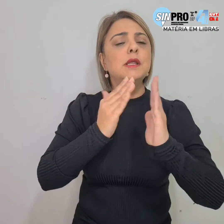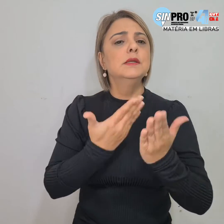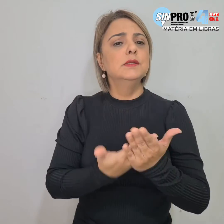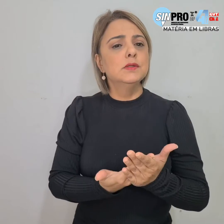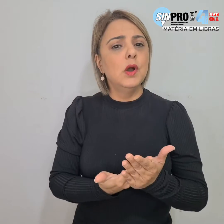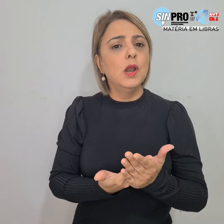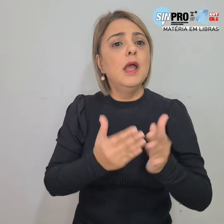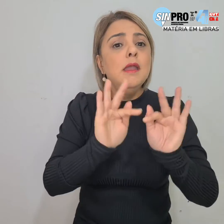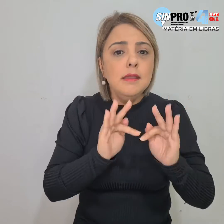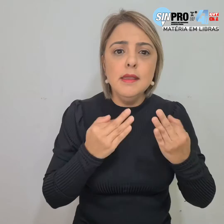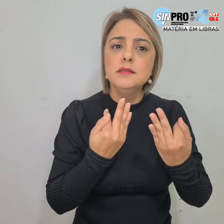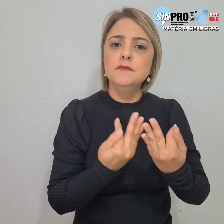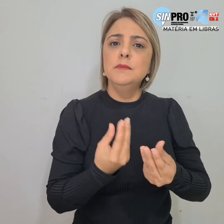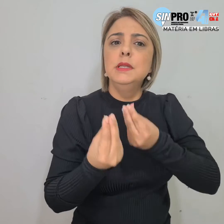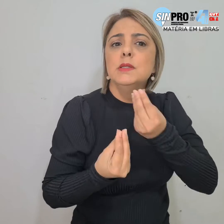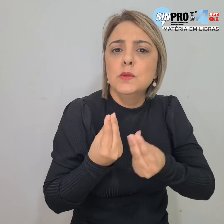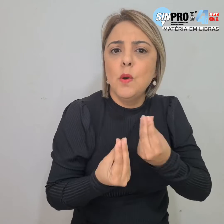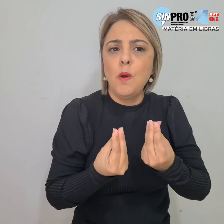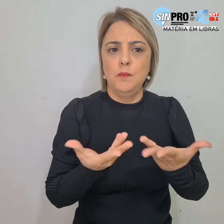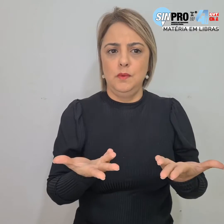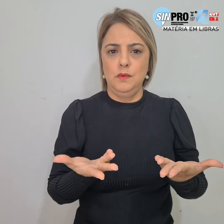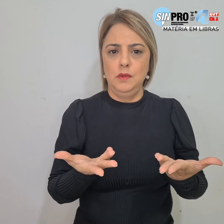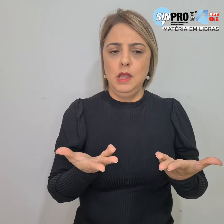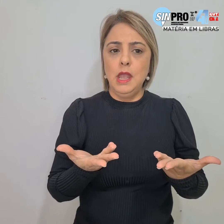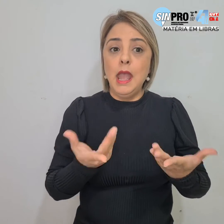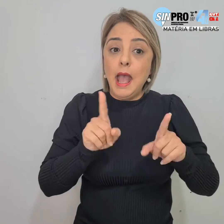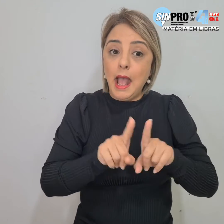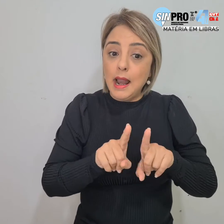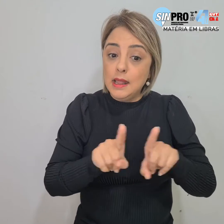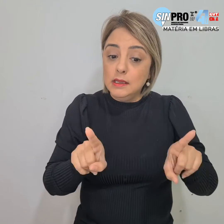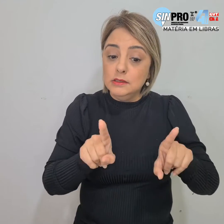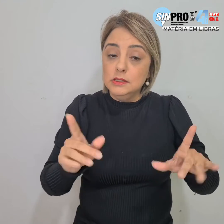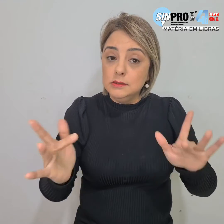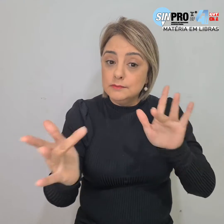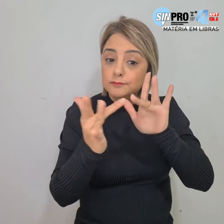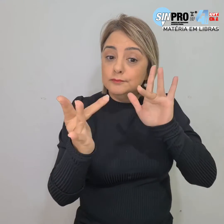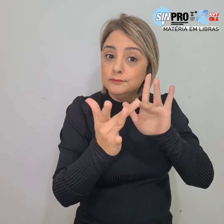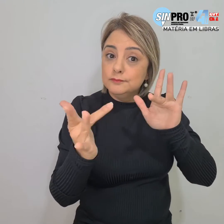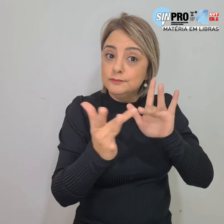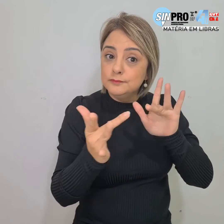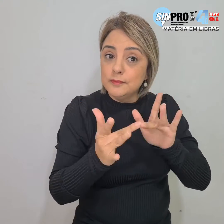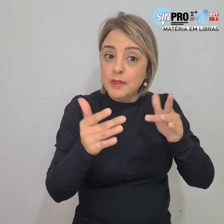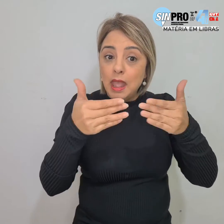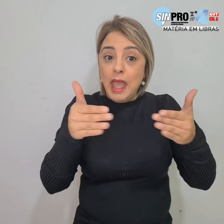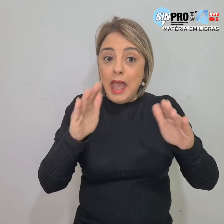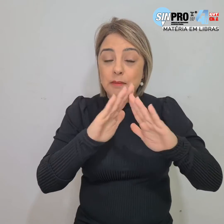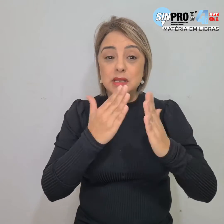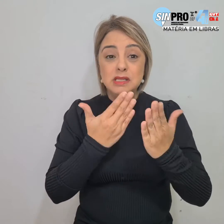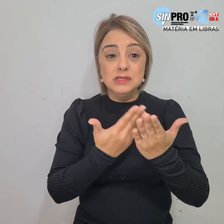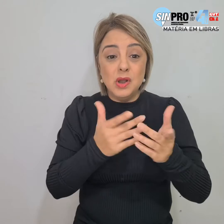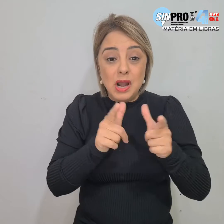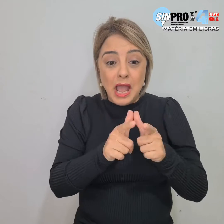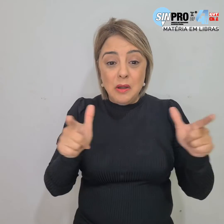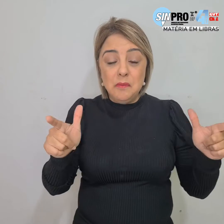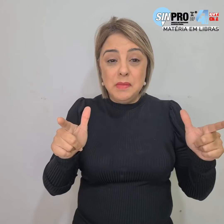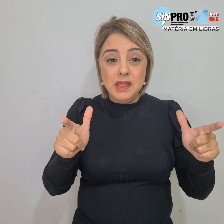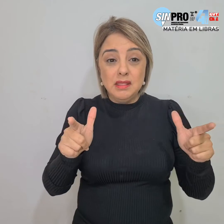famílias. Além de propiciar o contato direto, abrir escolas é aumentar deslocamento, levar